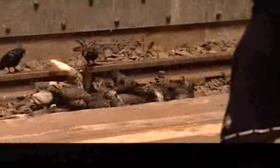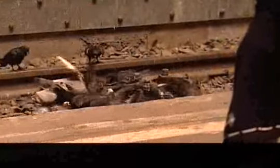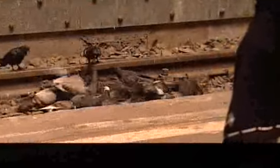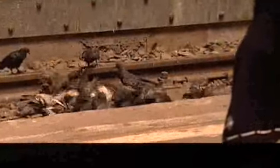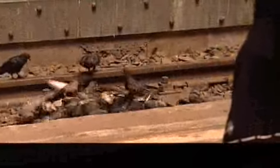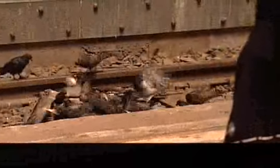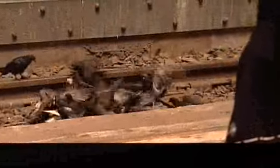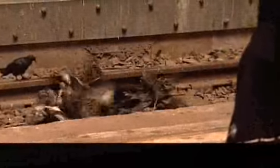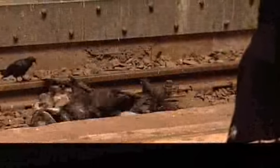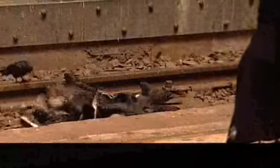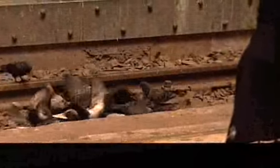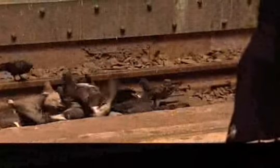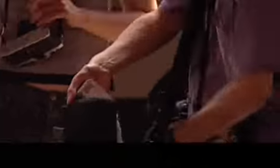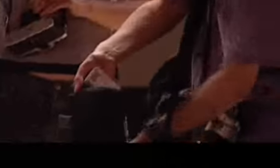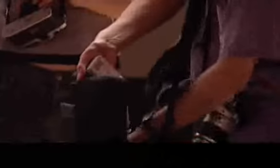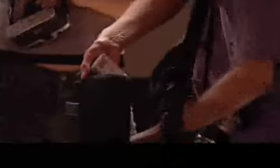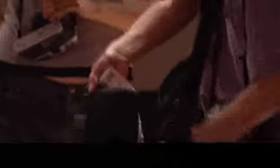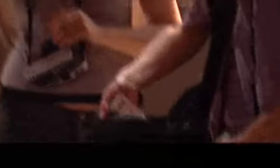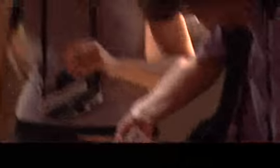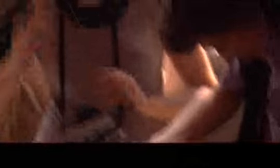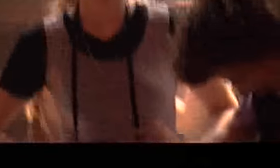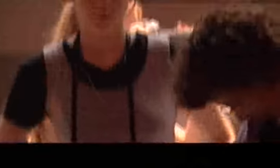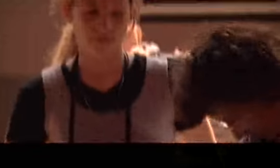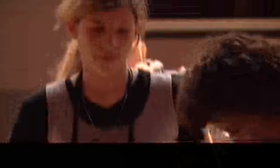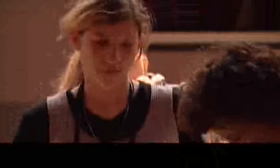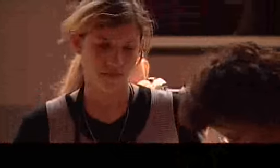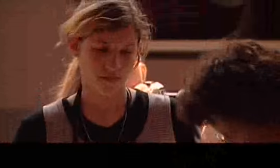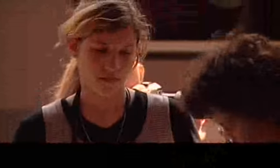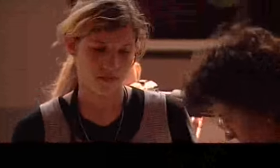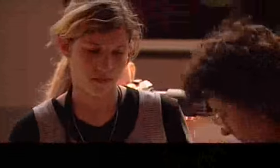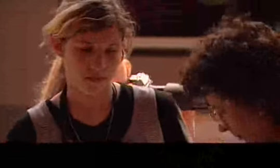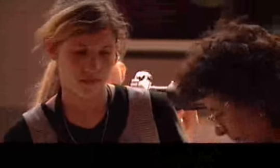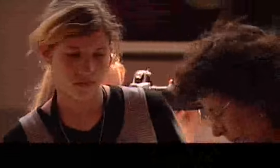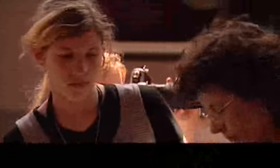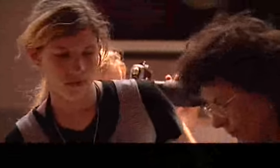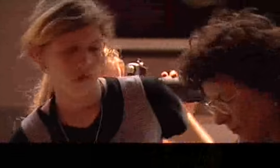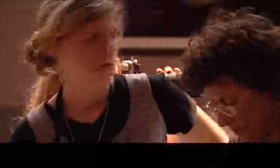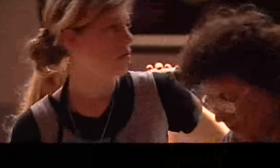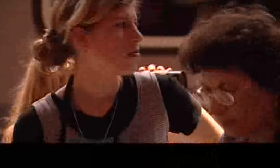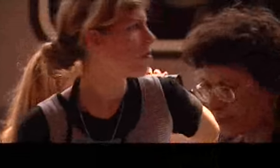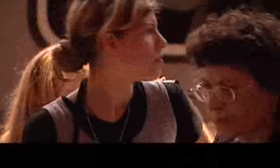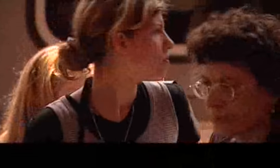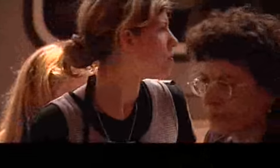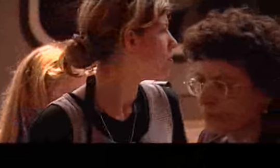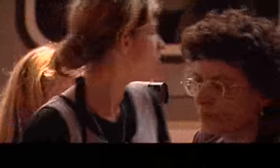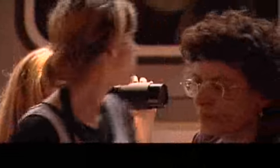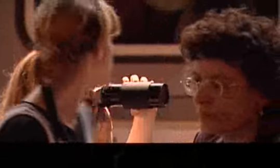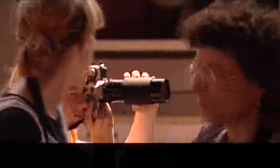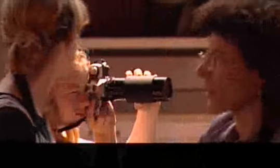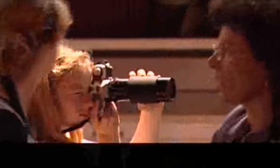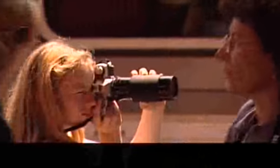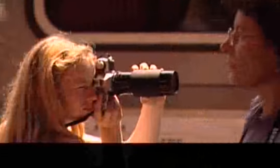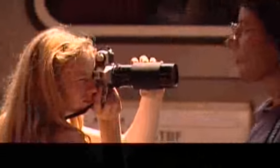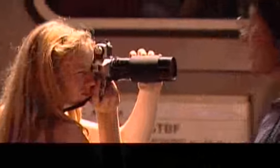Nyíregyházáig menetrend szerint csak Vizesavony, Miskolc, Tiszai pályaudvar, Szerencs és Tokaj állomásokon áll meg. Felhívjuk